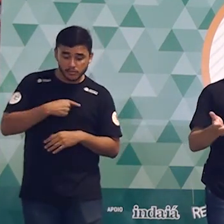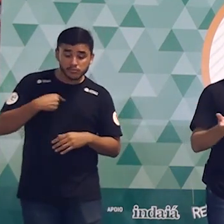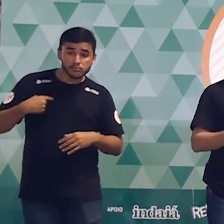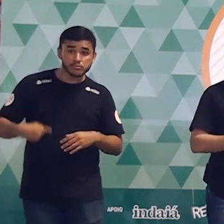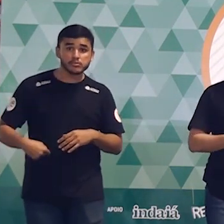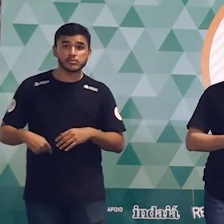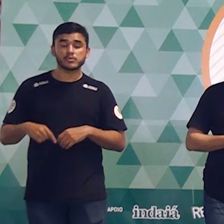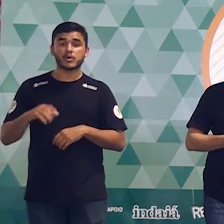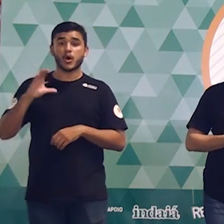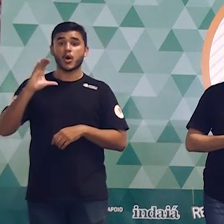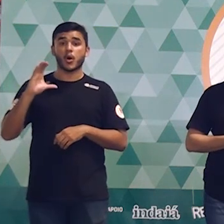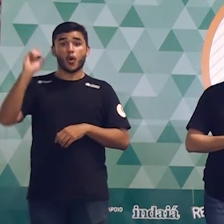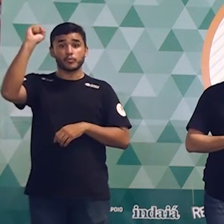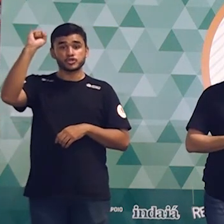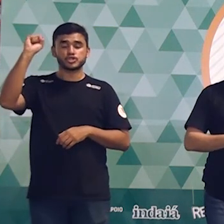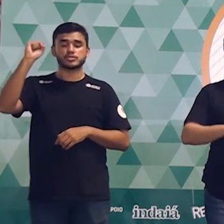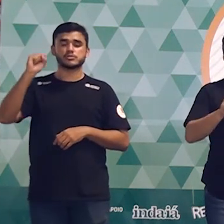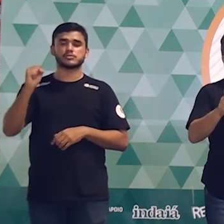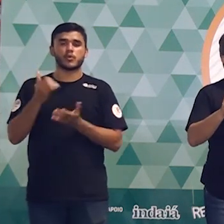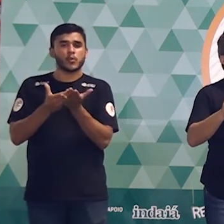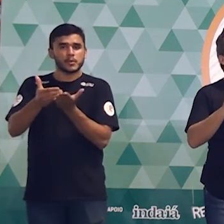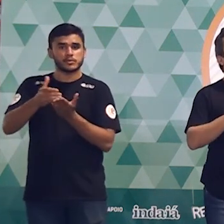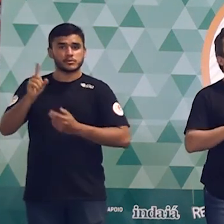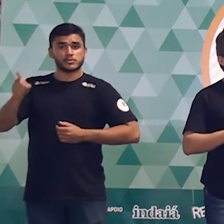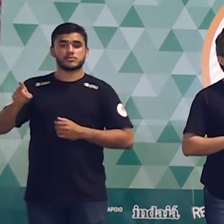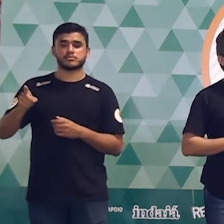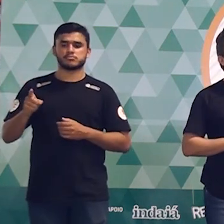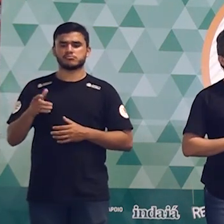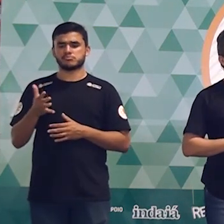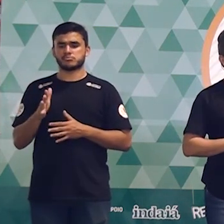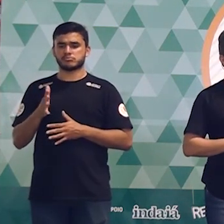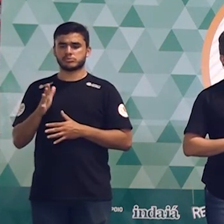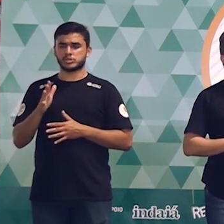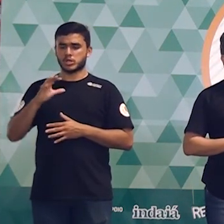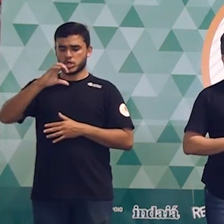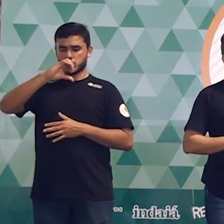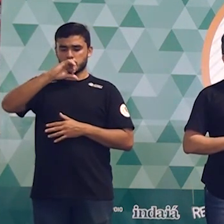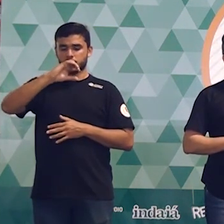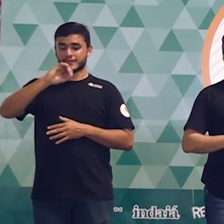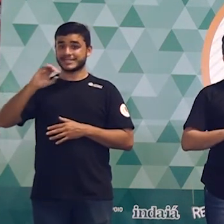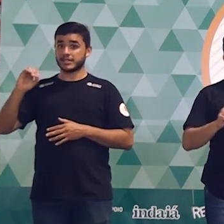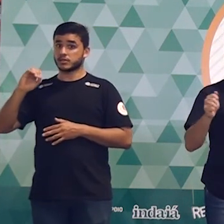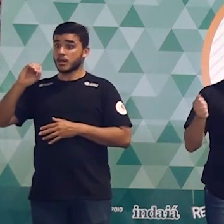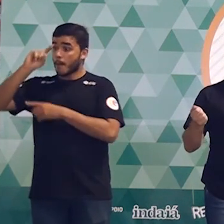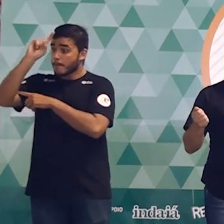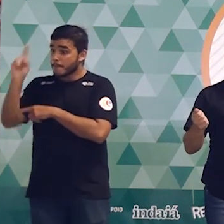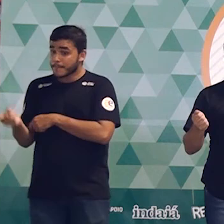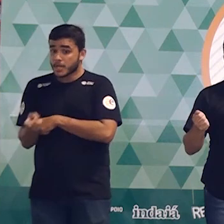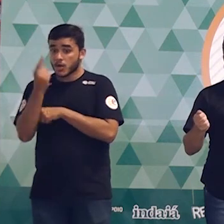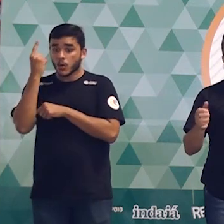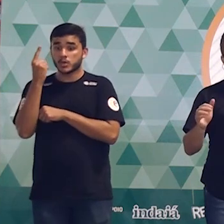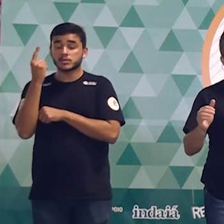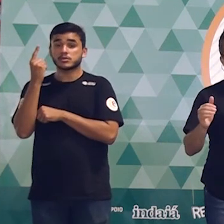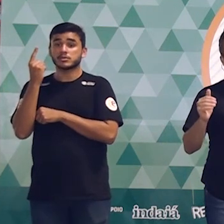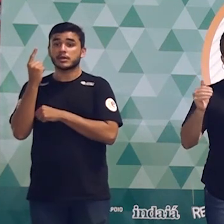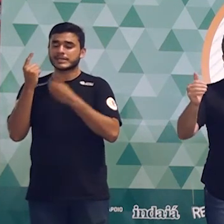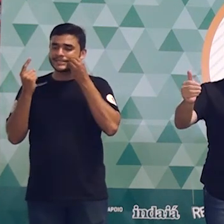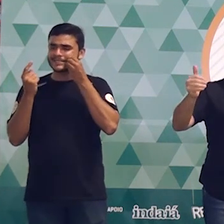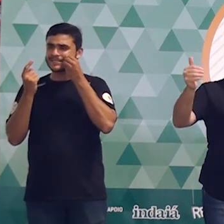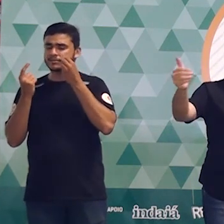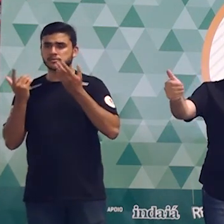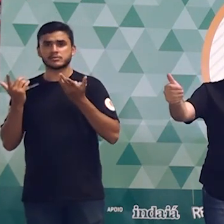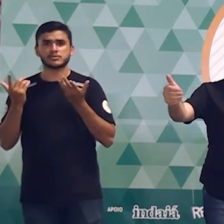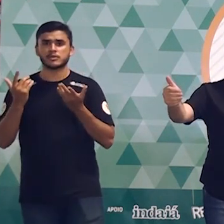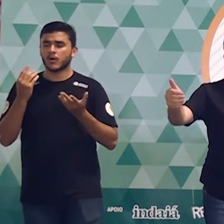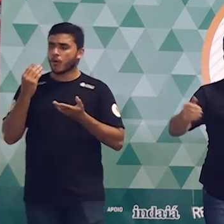governo comunista, que assumiu a China, assumiu o poder, a China tinha 900 milhões de pessoas já, certo? Eles fizeram essa política para tentar